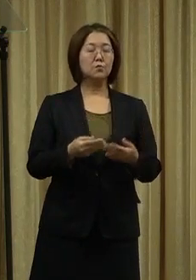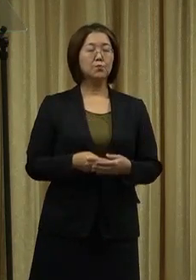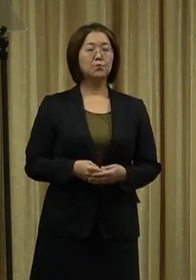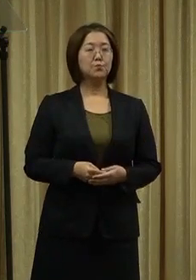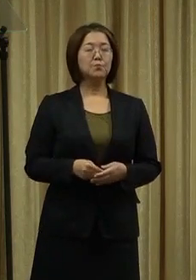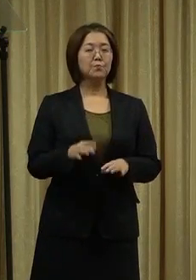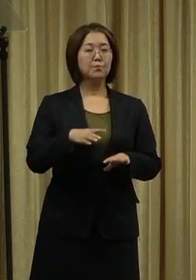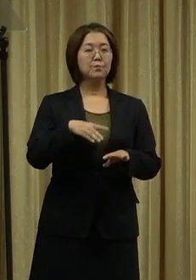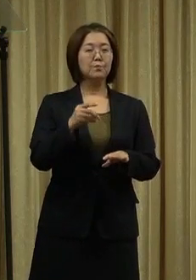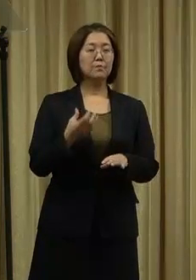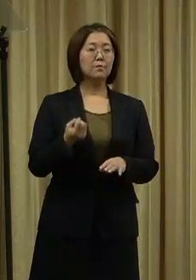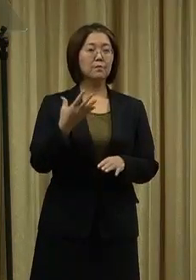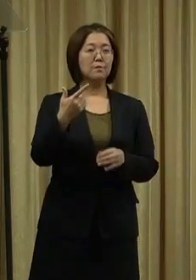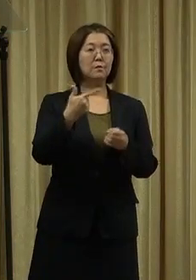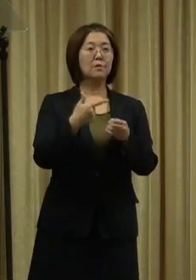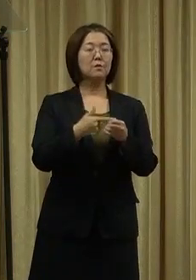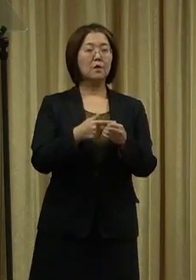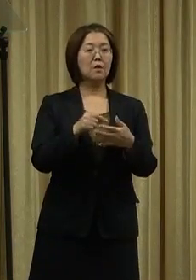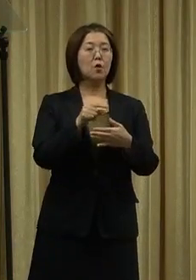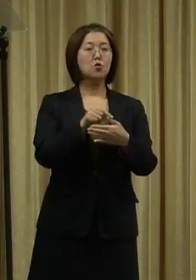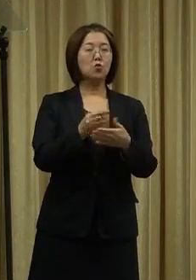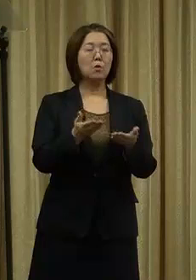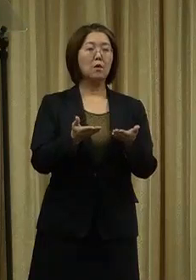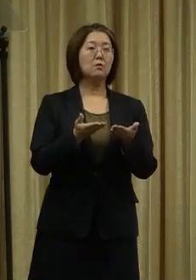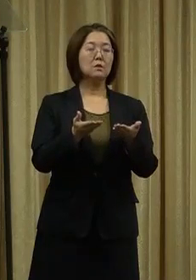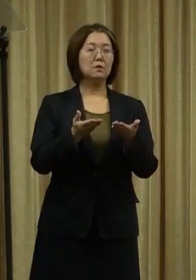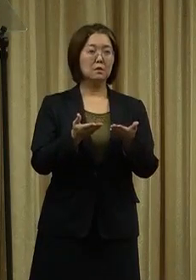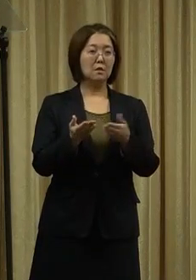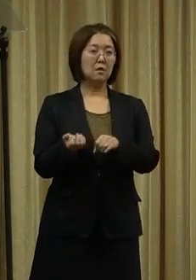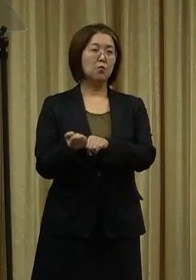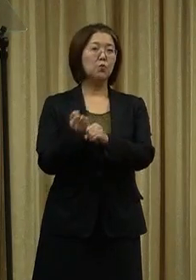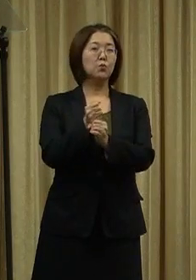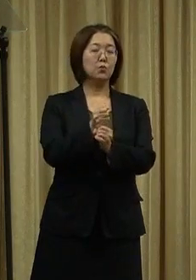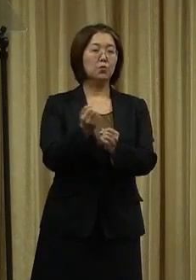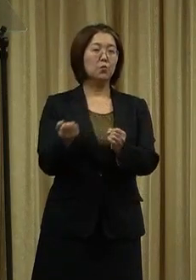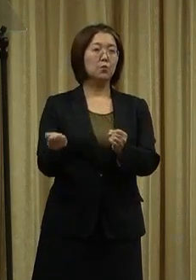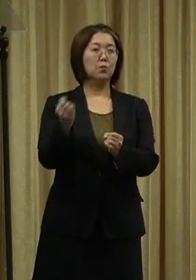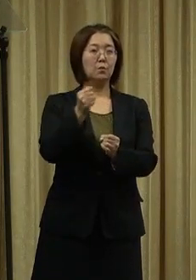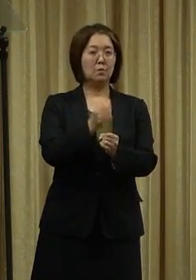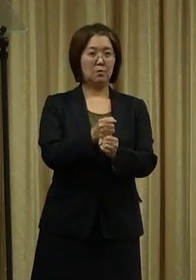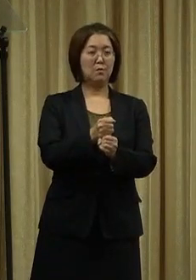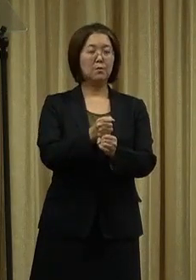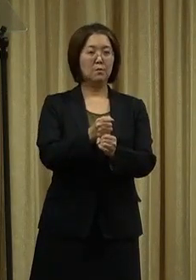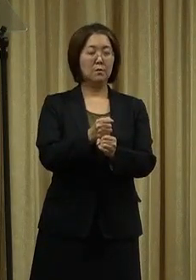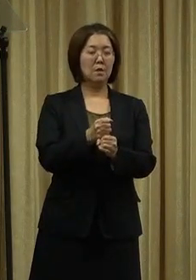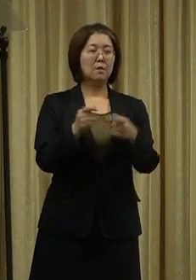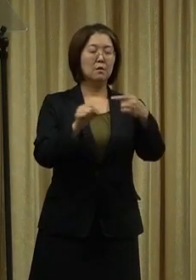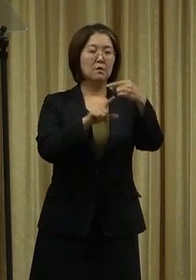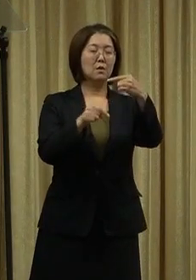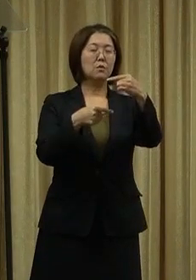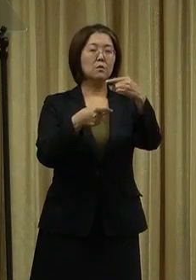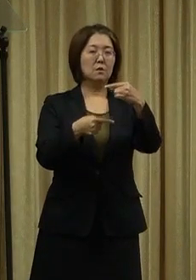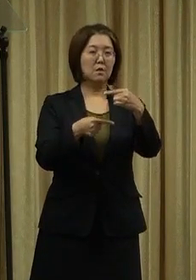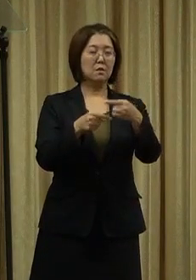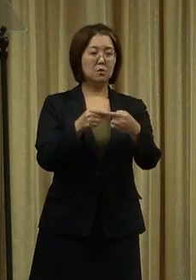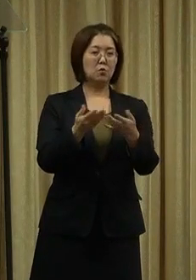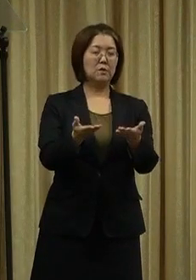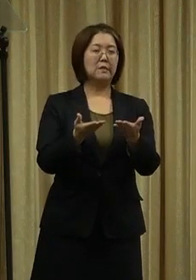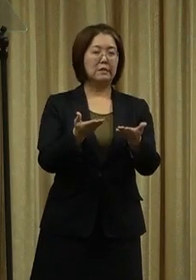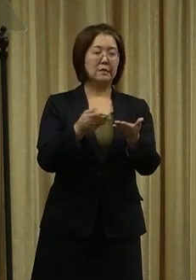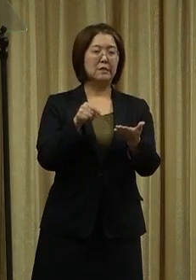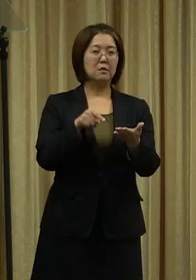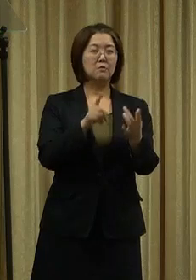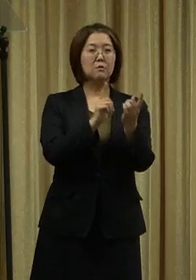はじめに令和6年能登半島地震からの復旧復興です。去る1月1日に発生した能登半島地震への